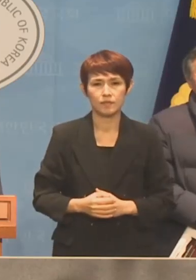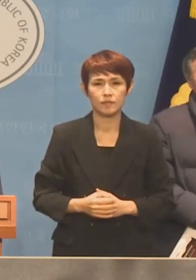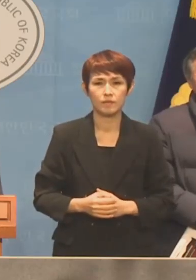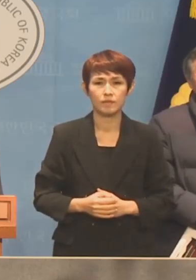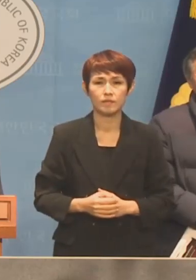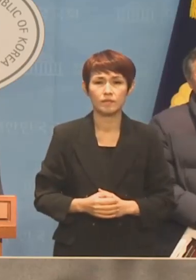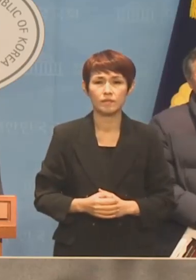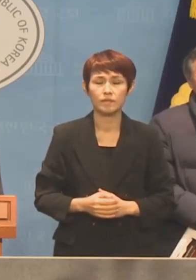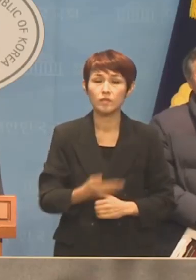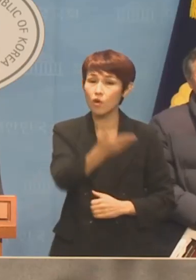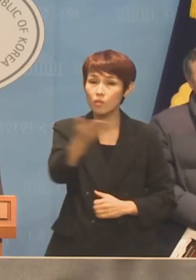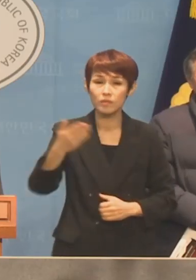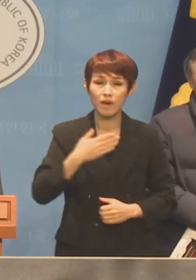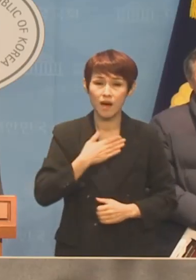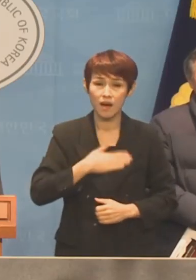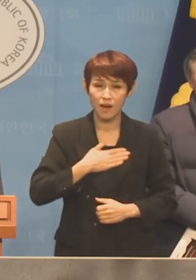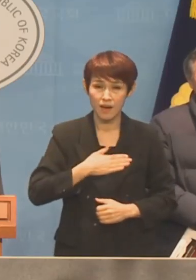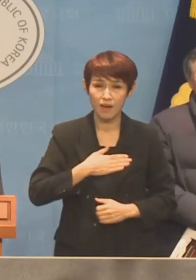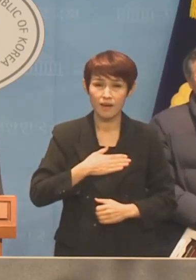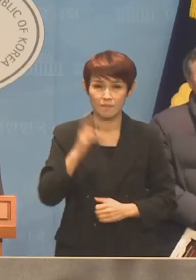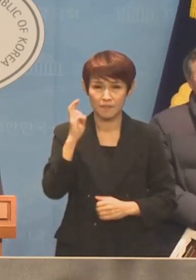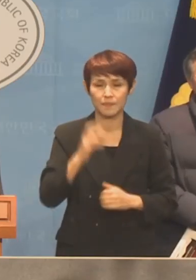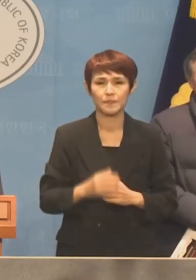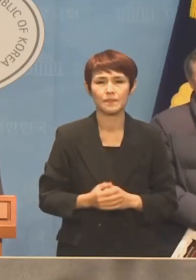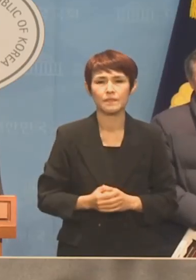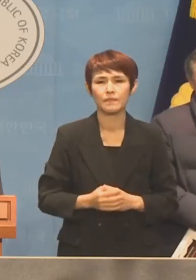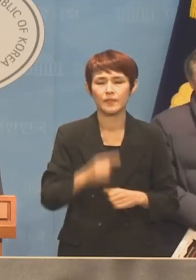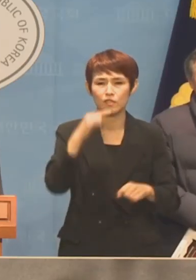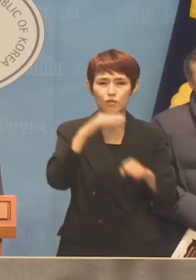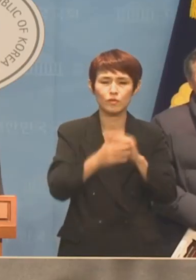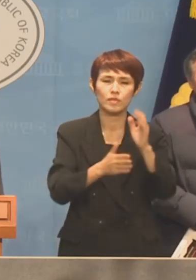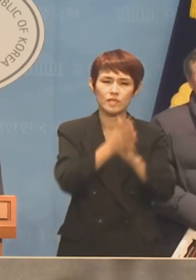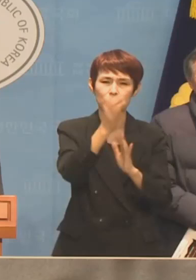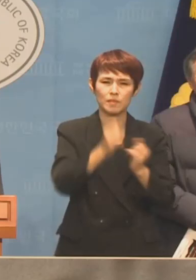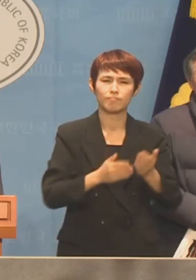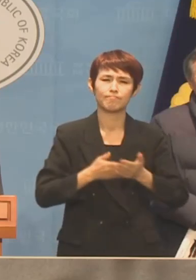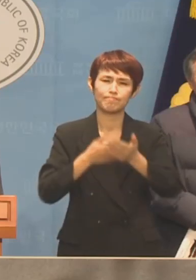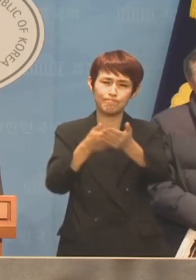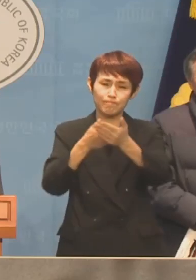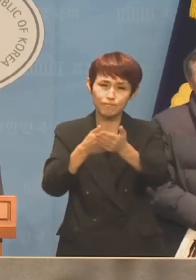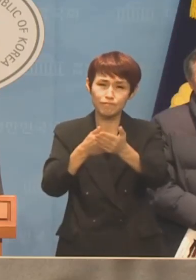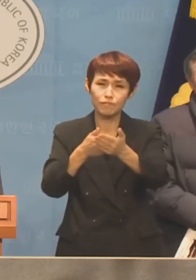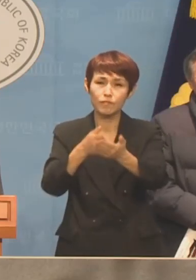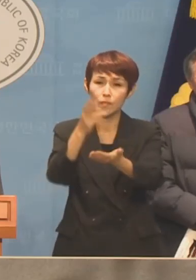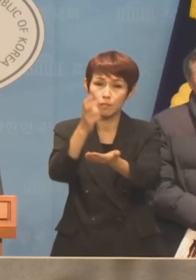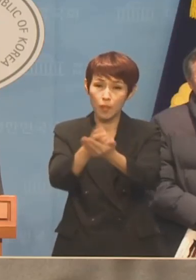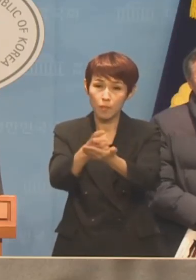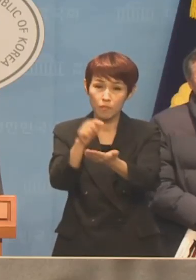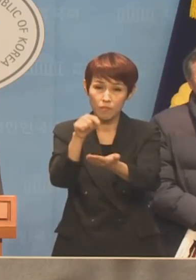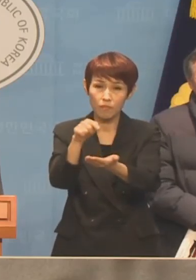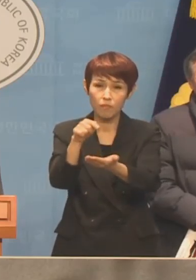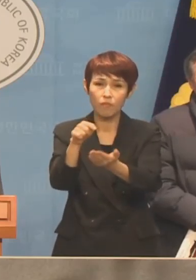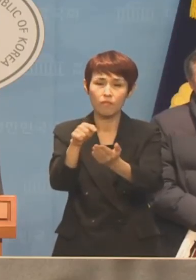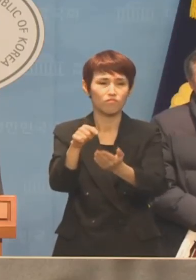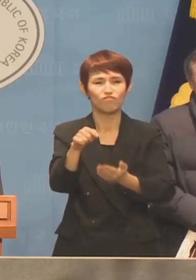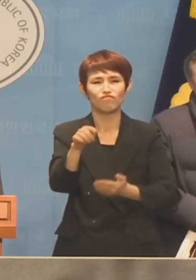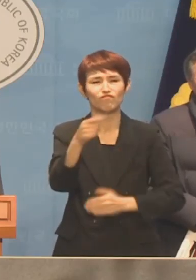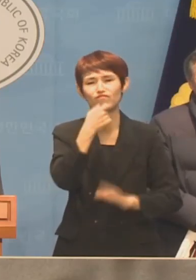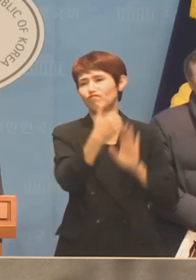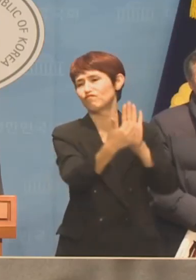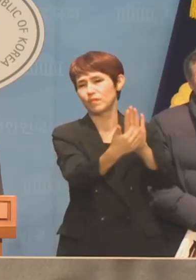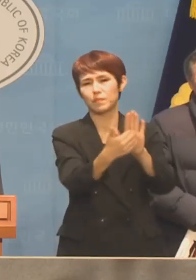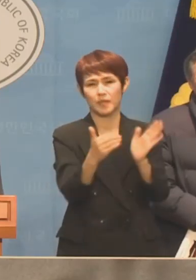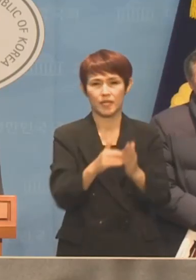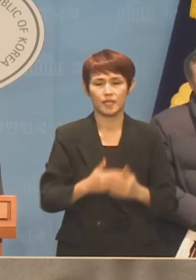기자분들이 아시는 수많은 민주시민이 요구해왔던 법들에 대한 부정을 해왔습니다.